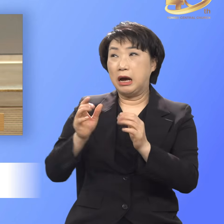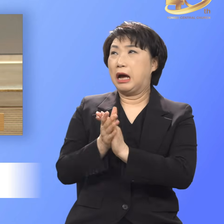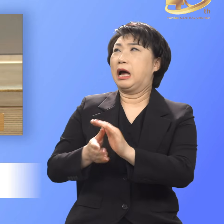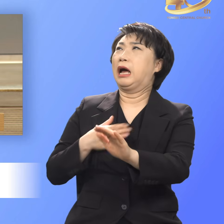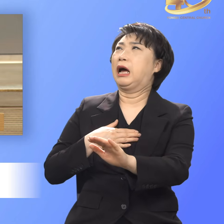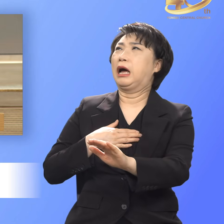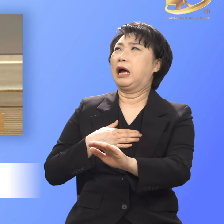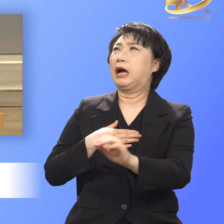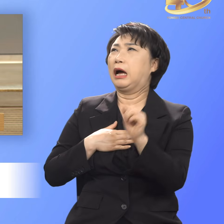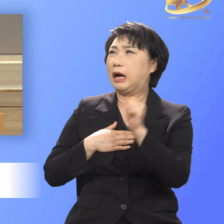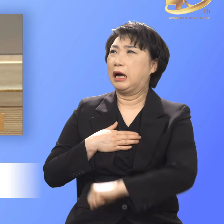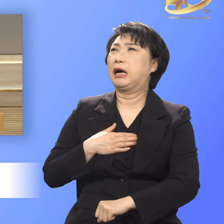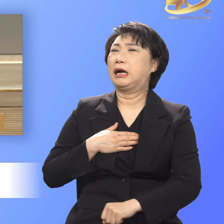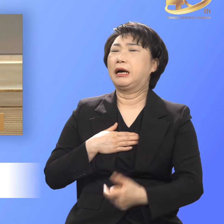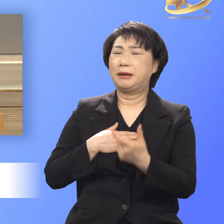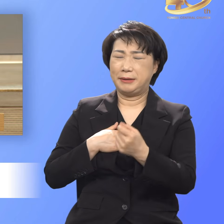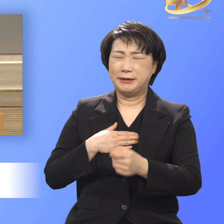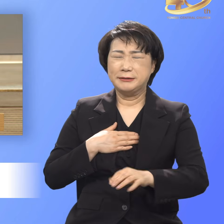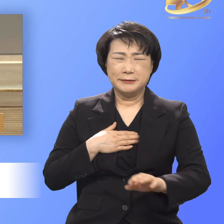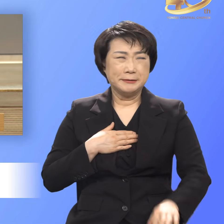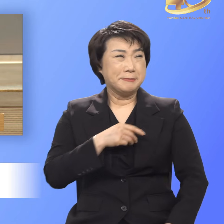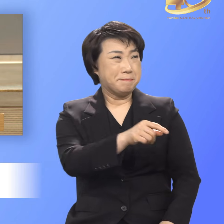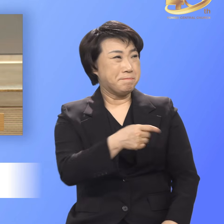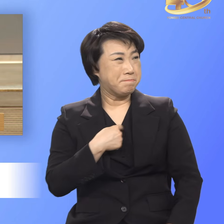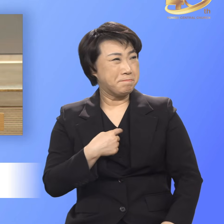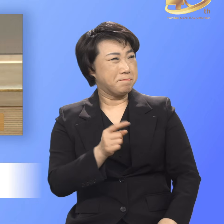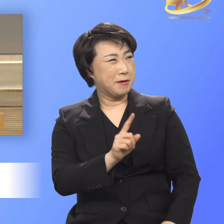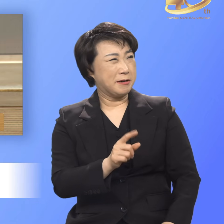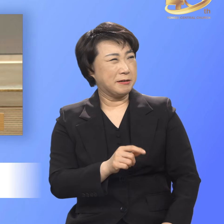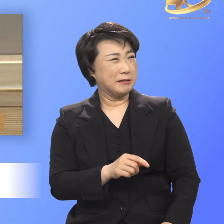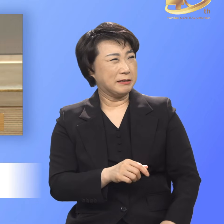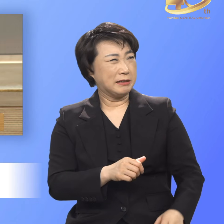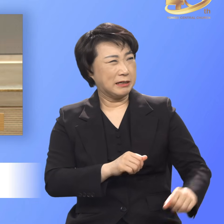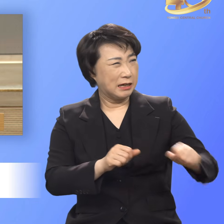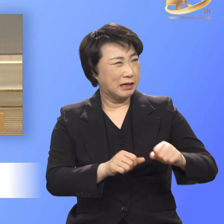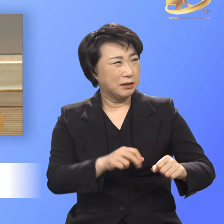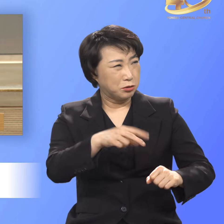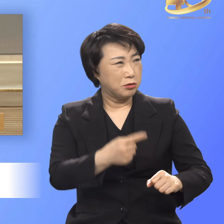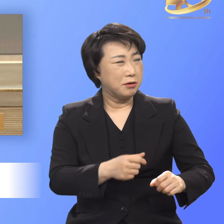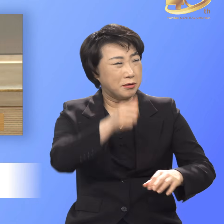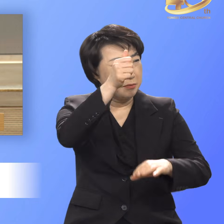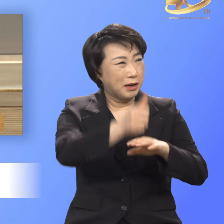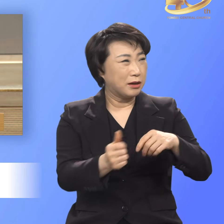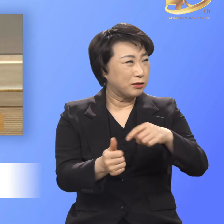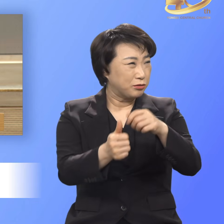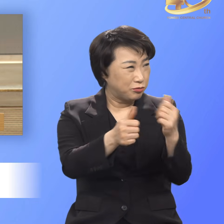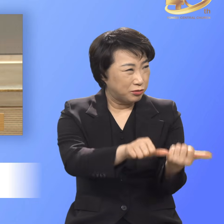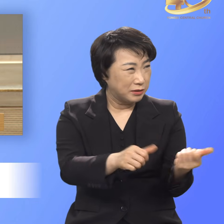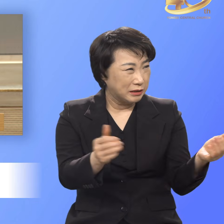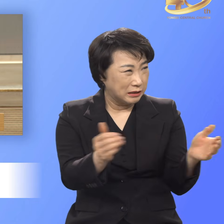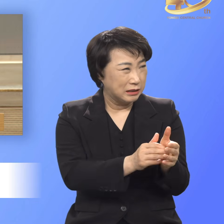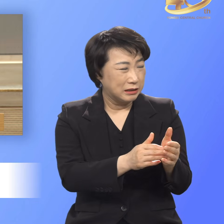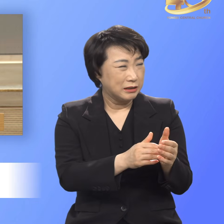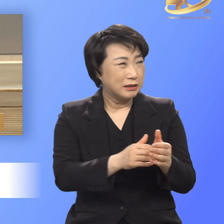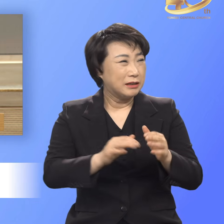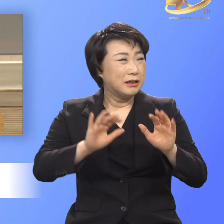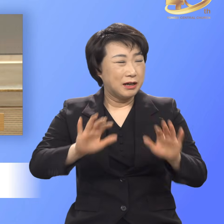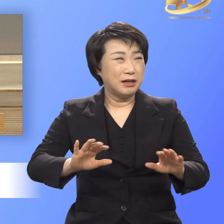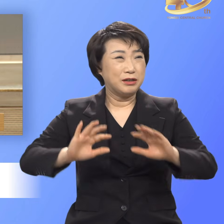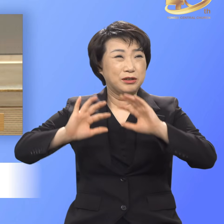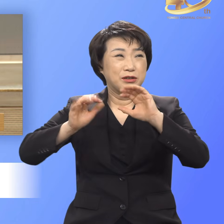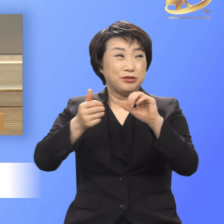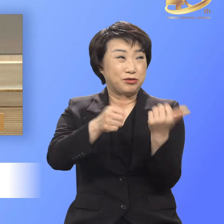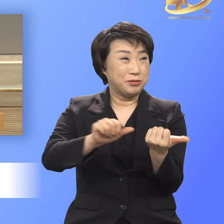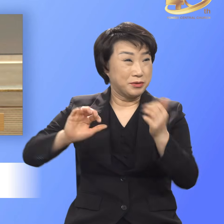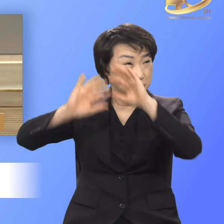말씀하셨어. 까짓거 네가 해봤자 죽이기 뺏게 더 하겠느냐. 죽으면